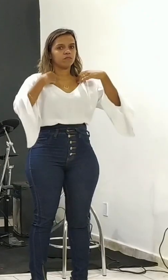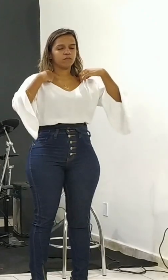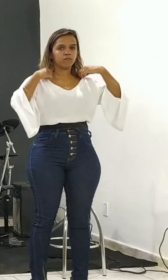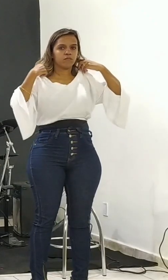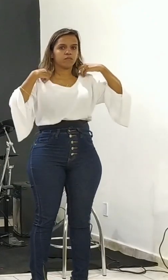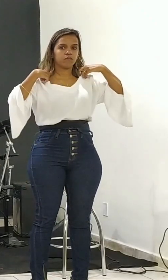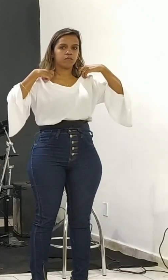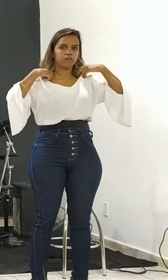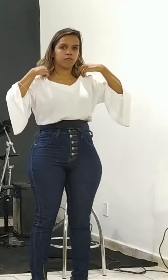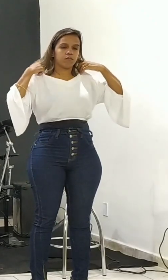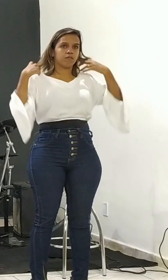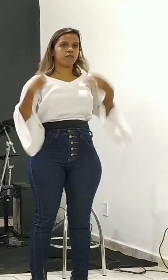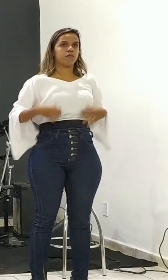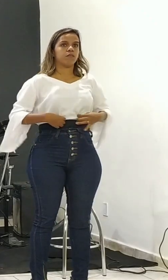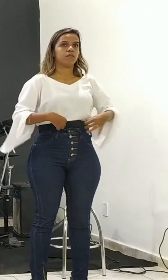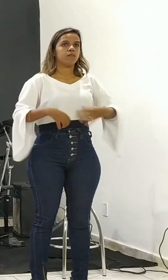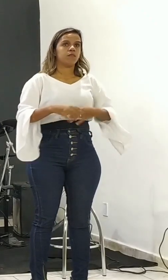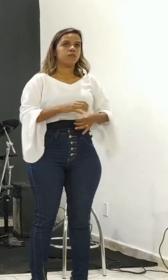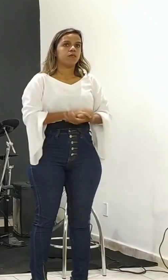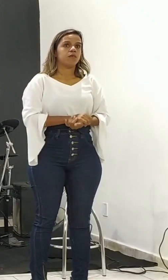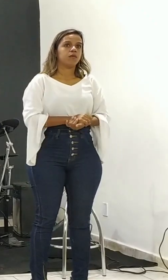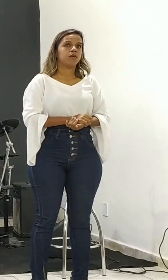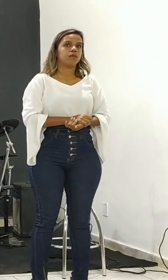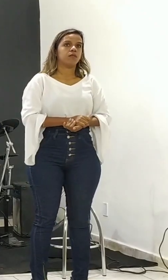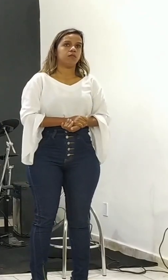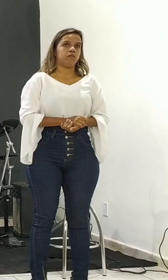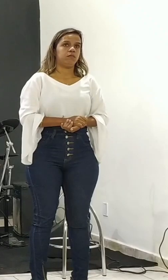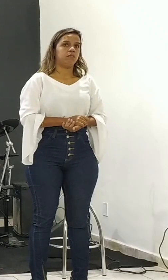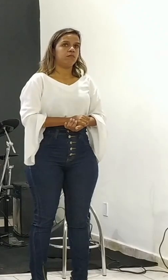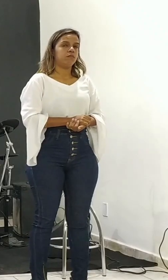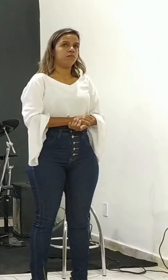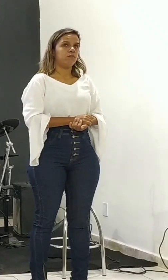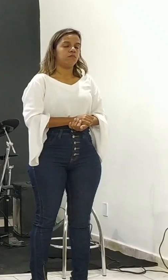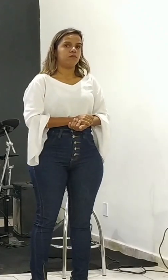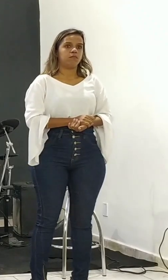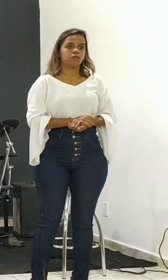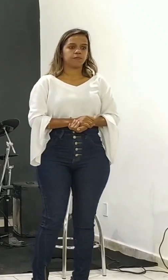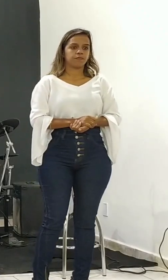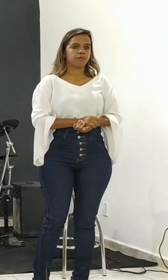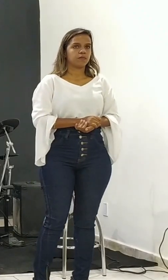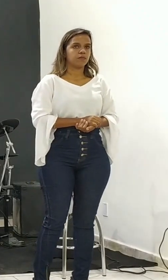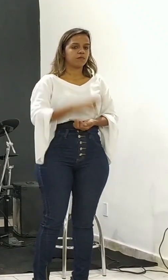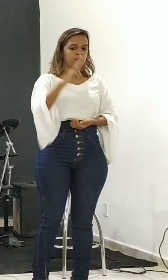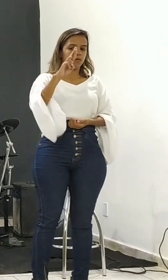Ministério de Louvor para a gente já ir subindo. Romanos 8, 38 e 39.